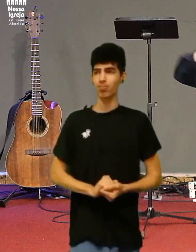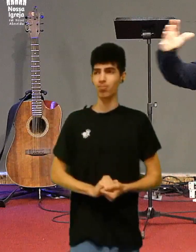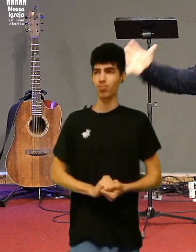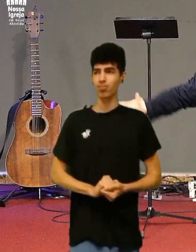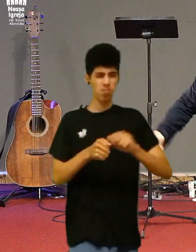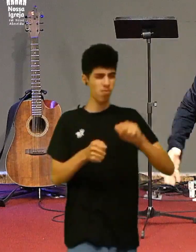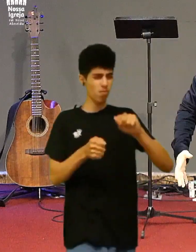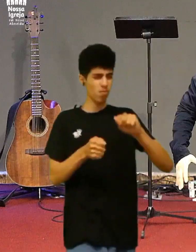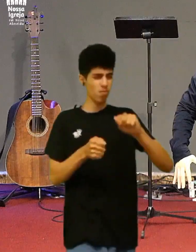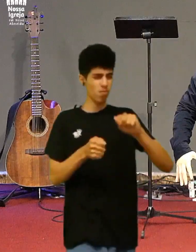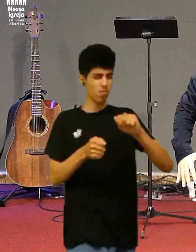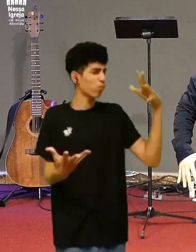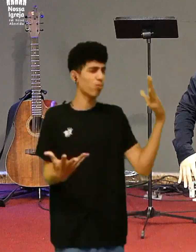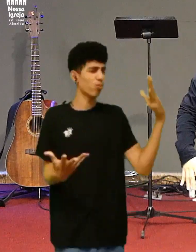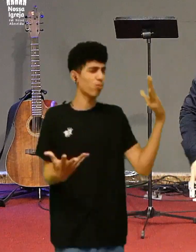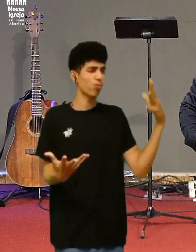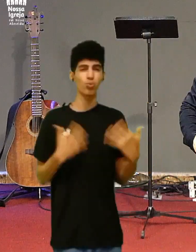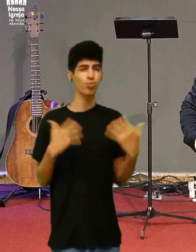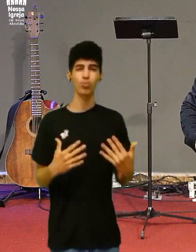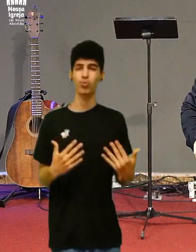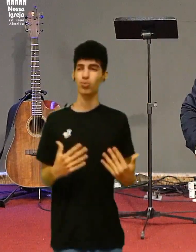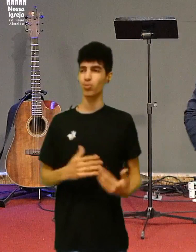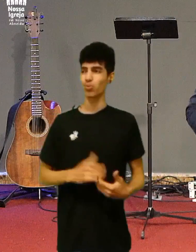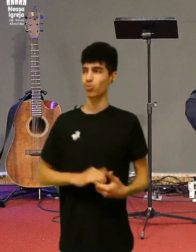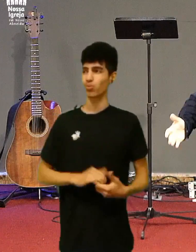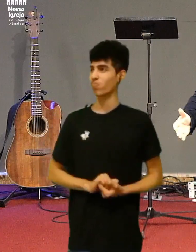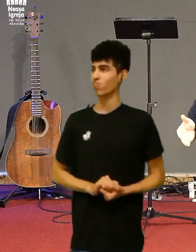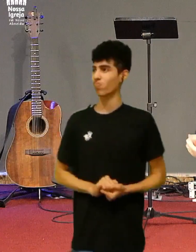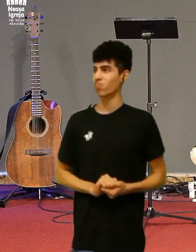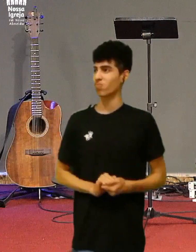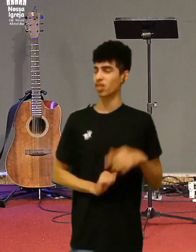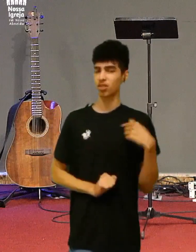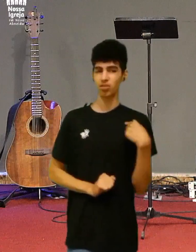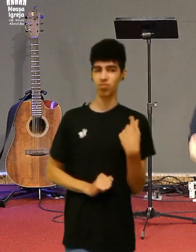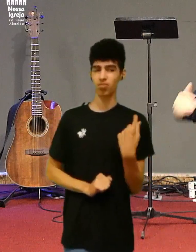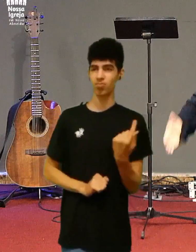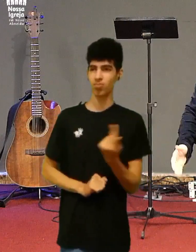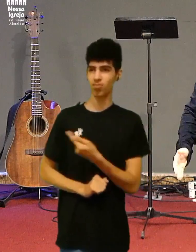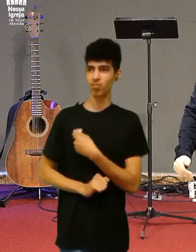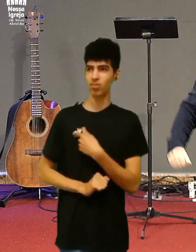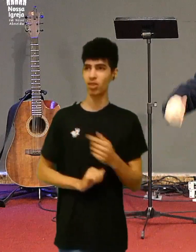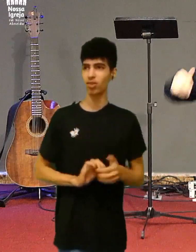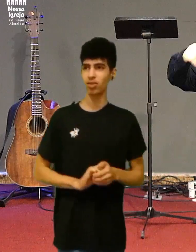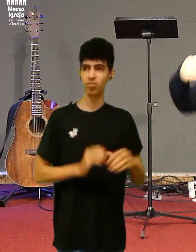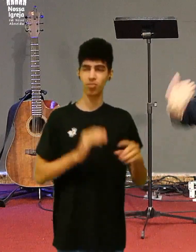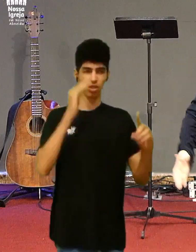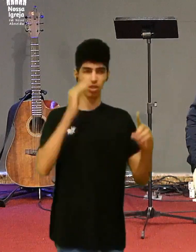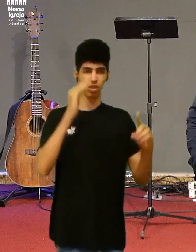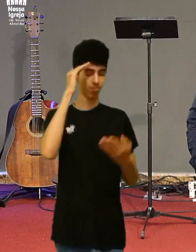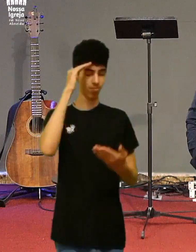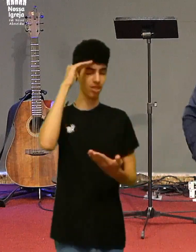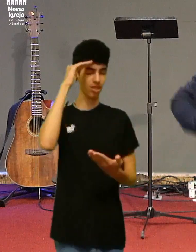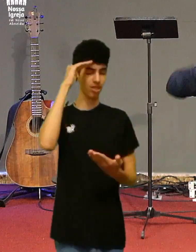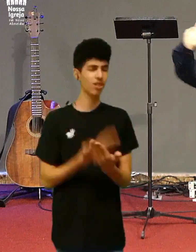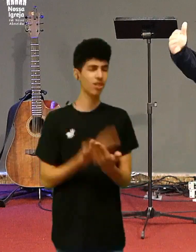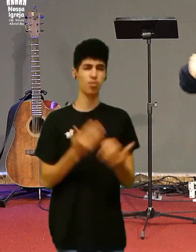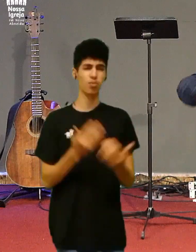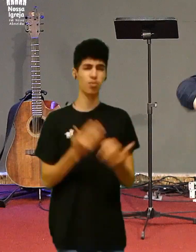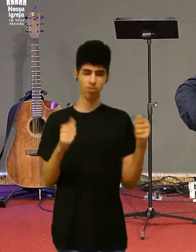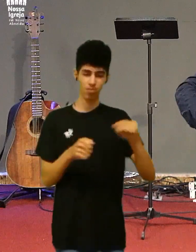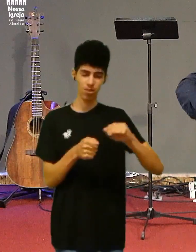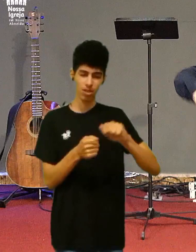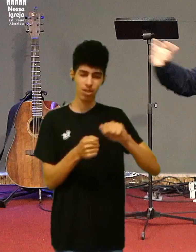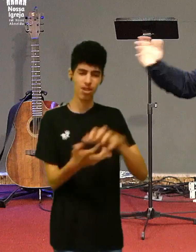milagres acontecendo numa frequência que nós não estamos acostumados. Nós cremos em milagre, nós vivemos milagre. Volta e